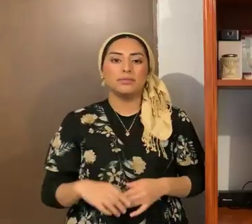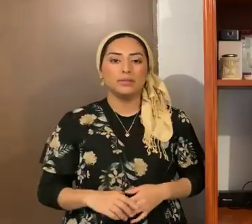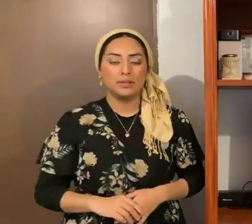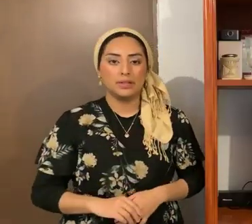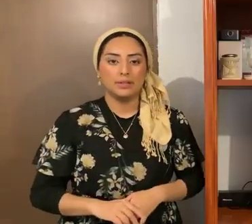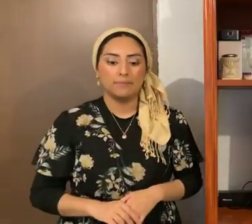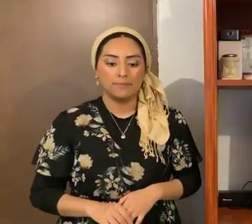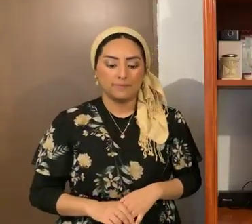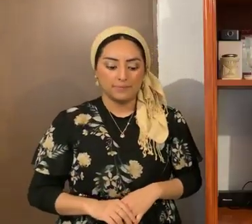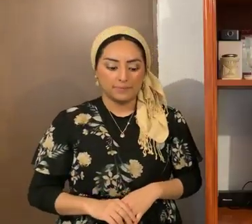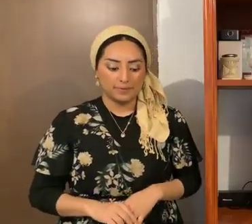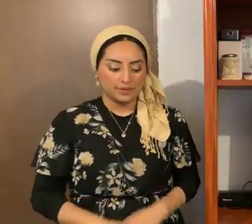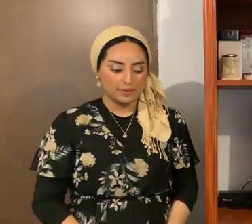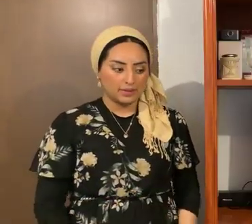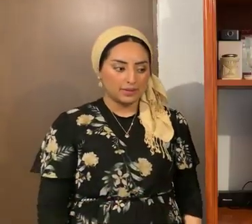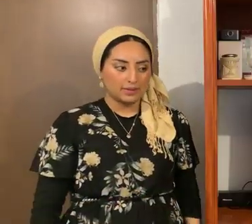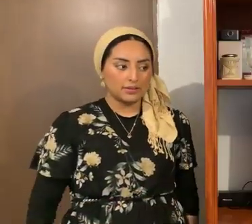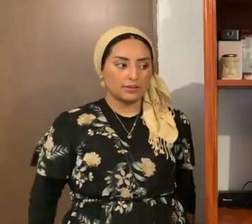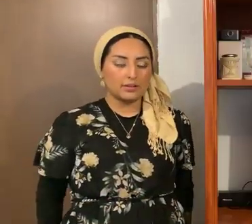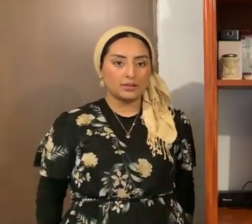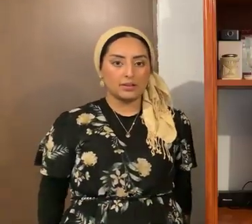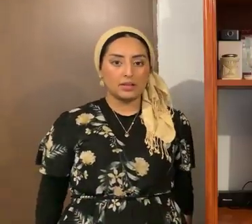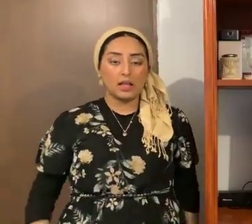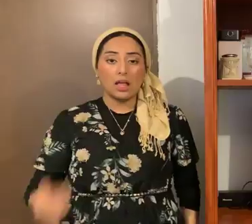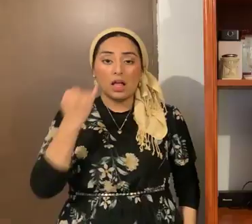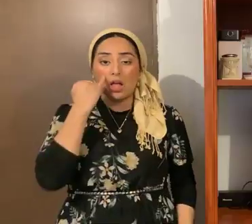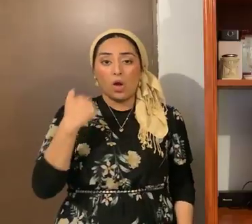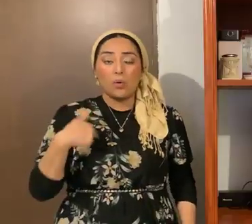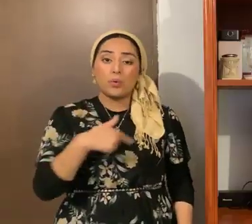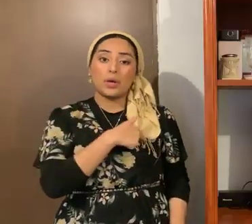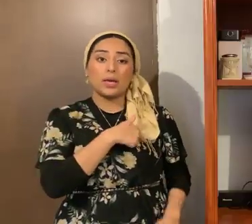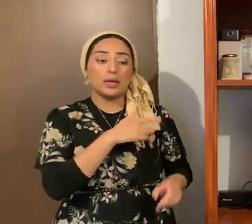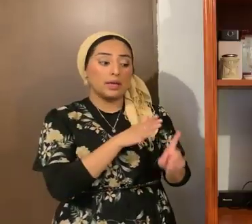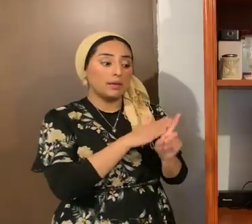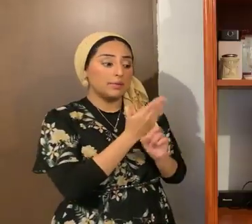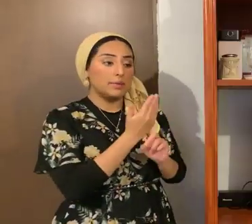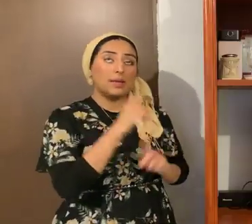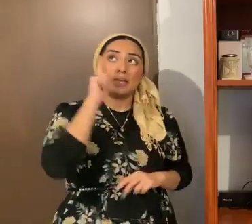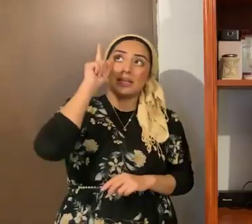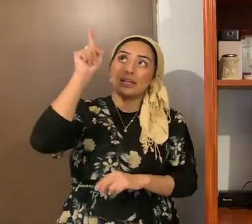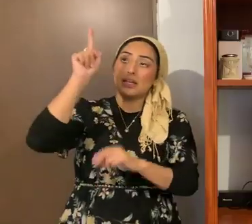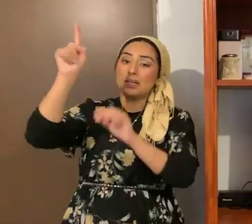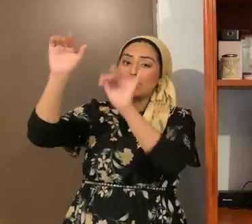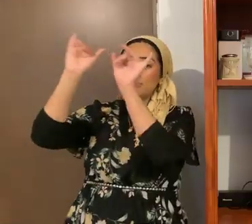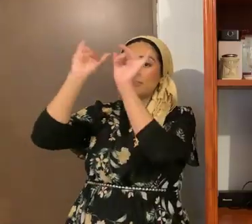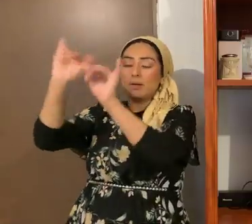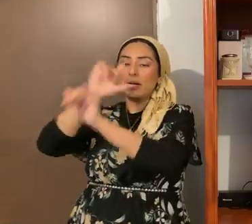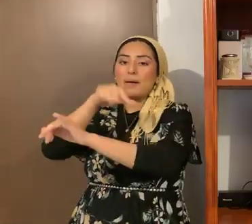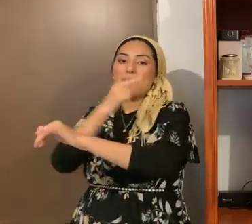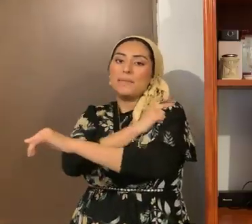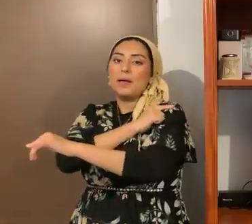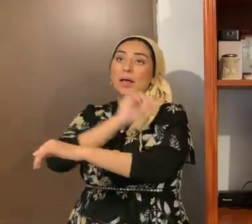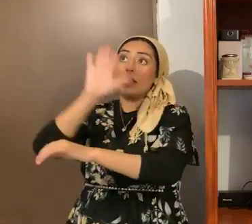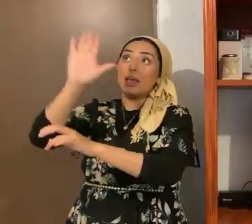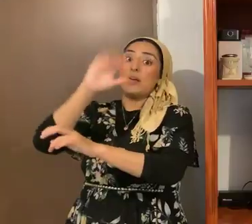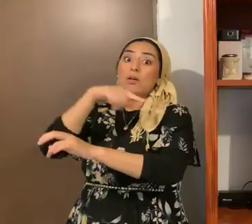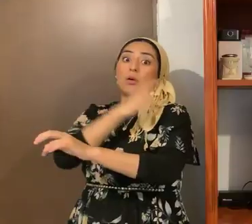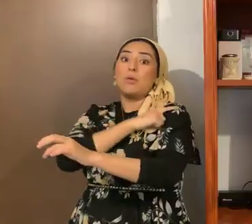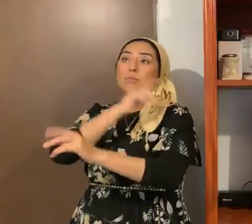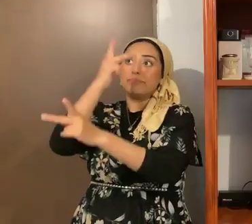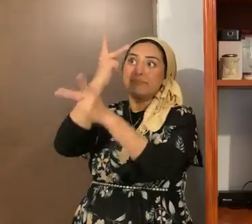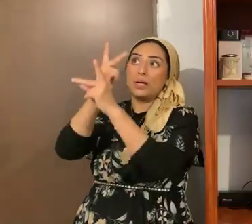Ahora aclaro algo y perdón por la interrupción. Si fuéramos infieles, Él permanece fiel a su